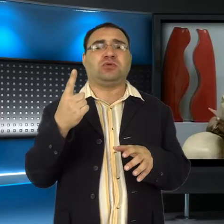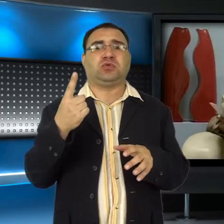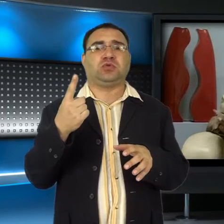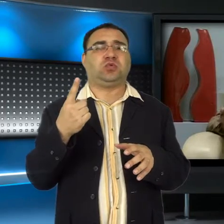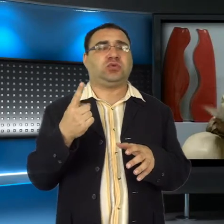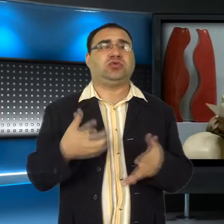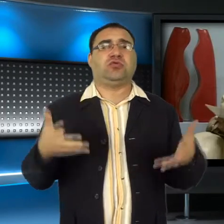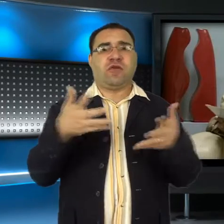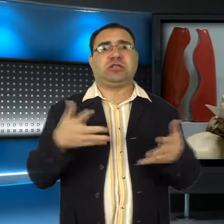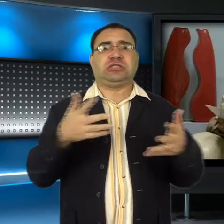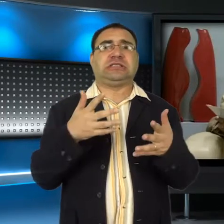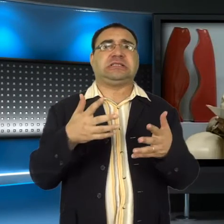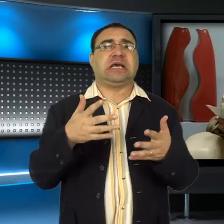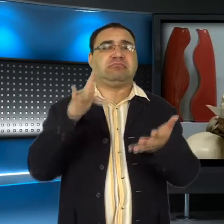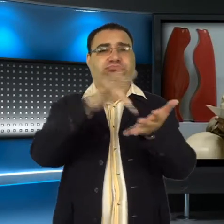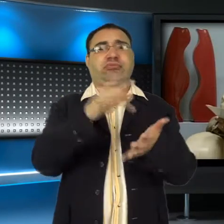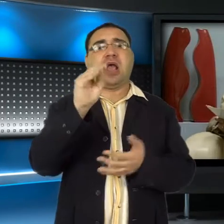Starym Rynku, pokazujemy,